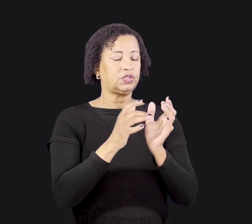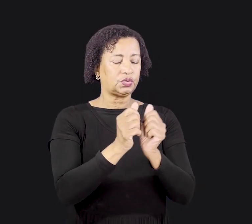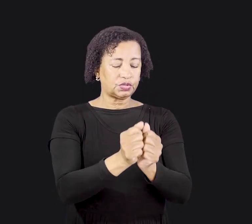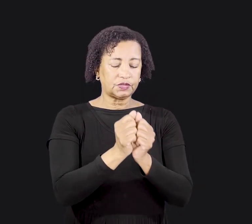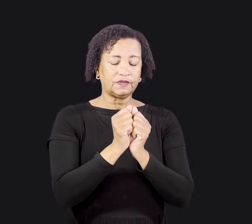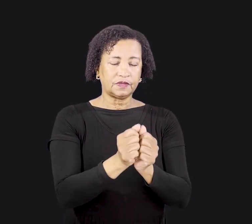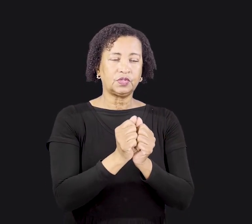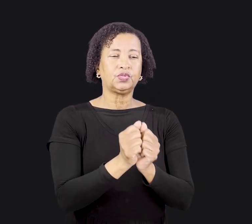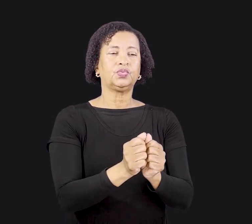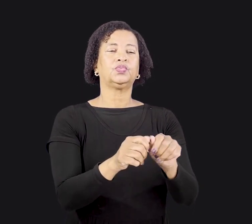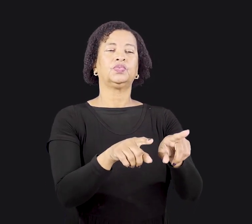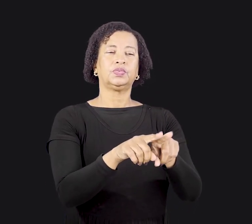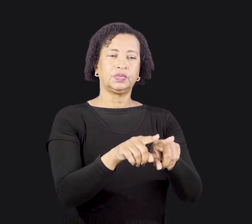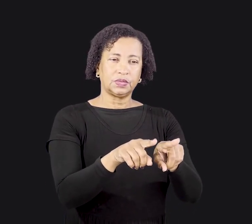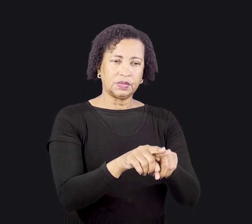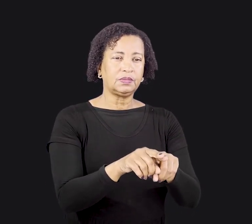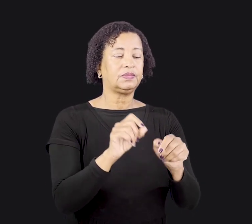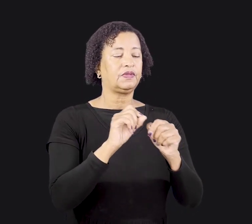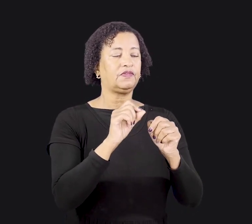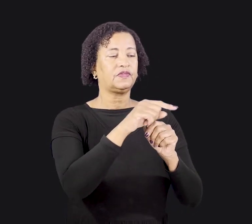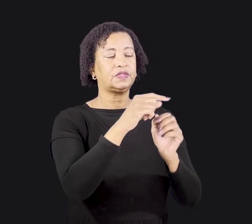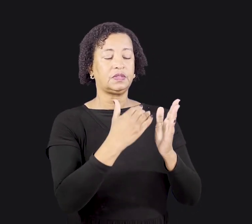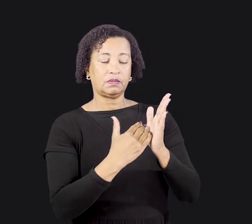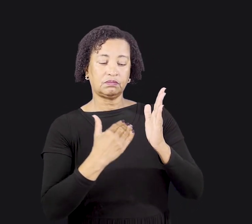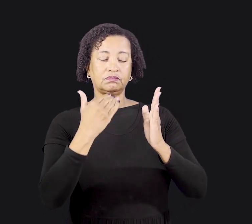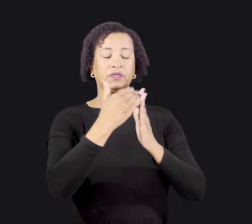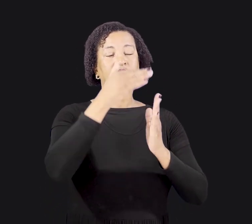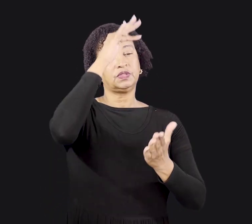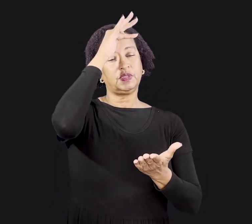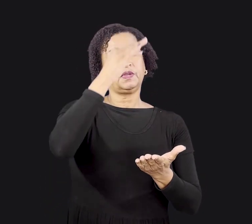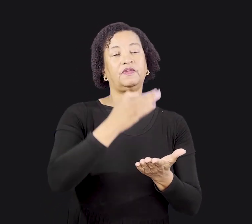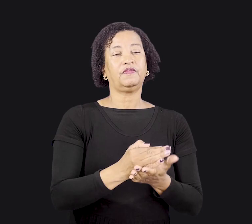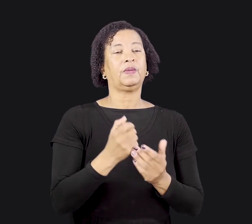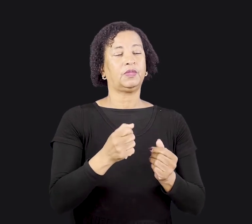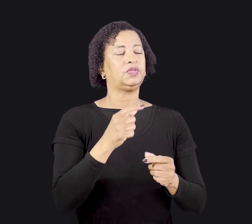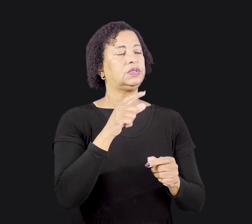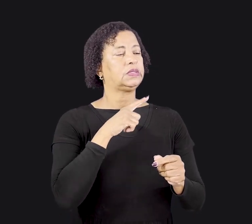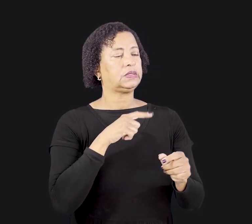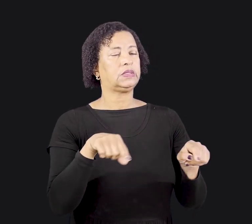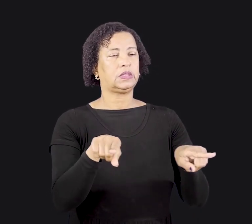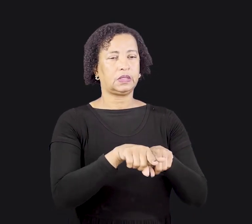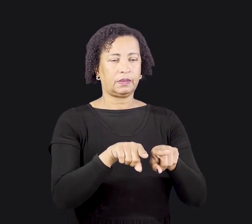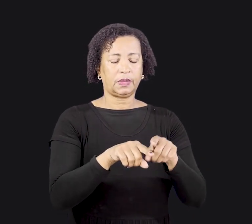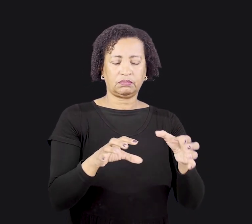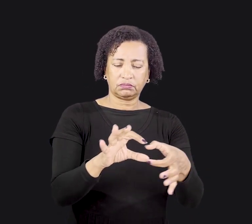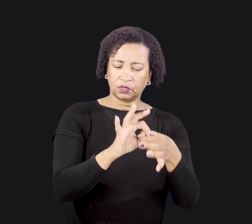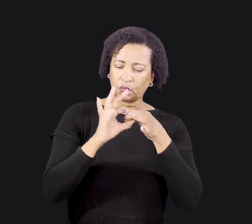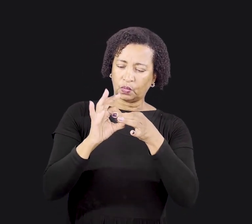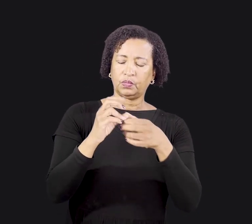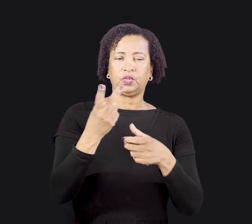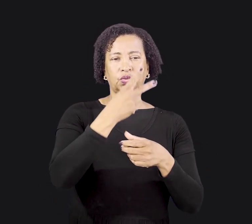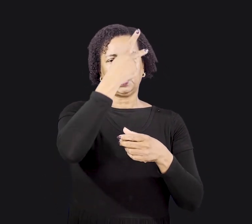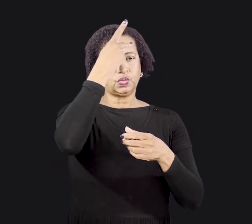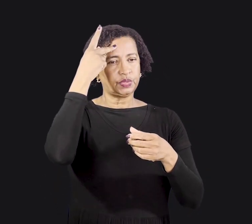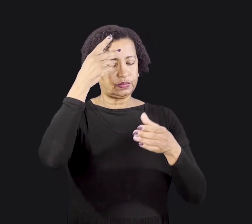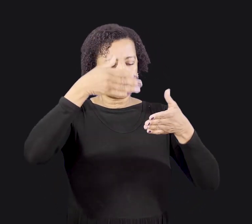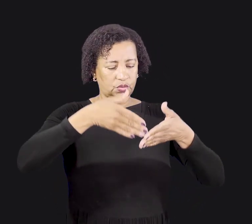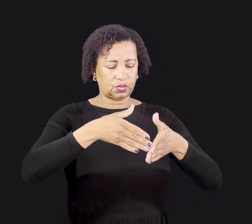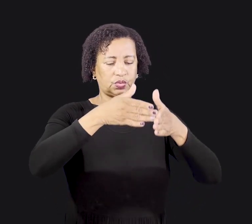e também fazê-los crescer em fé. Podemos ilustrar comunhão com a figura de duas pessoas no mesmo barco.